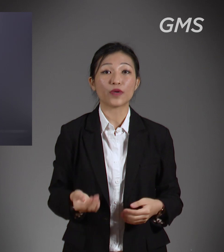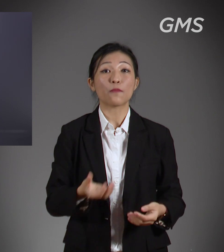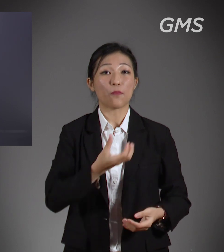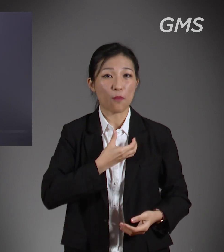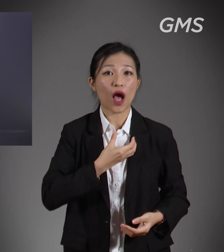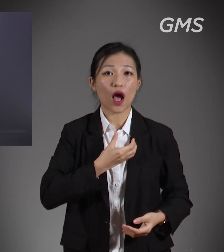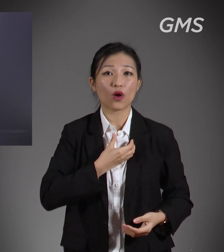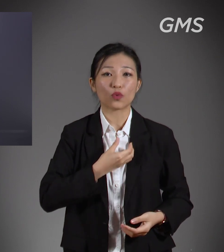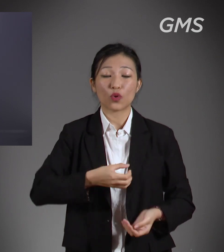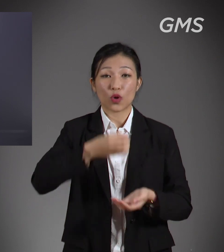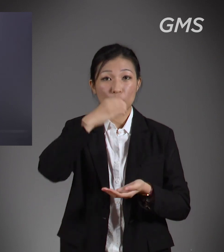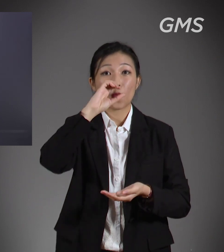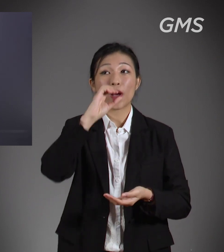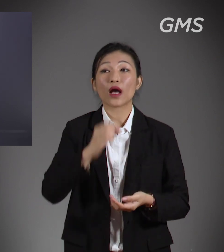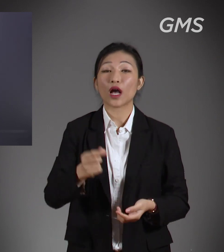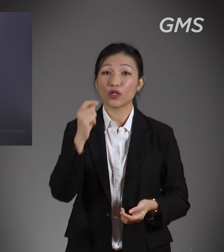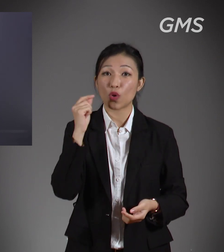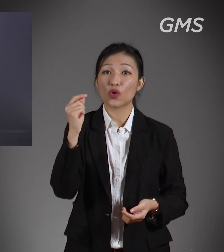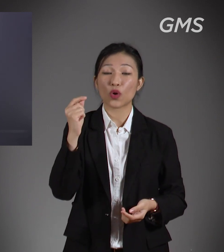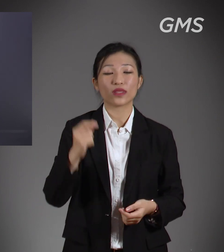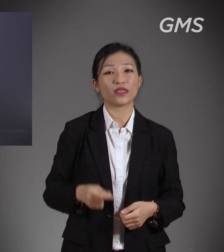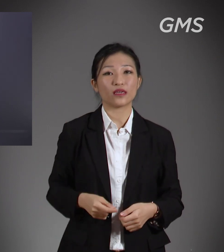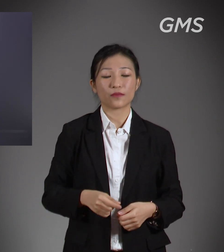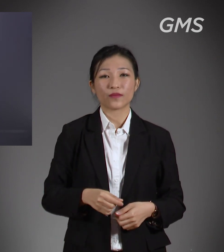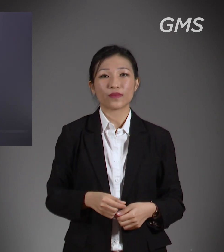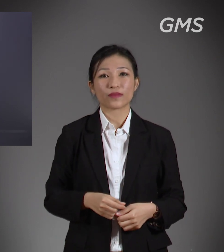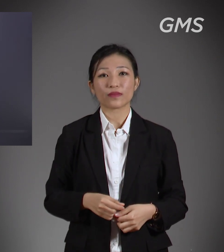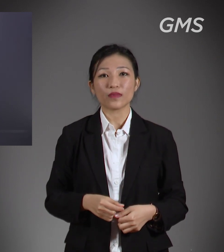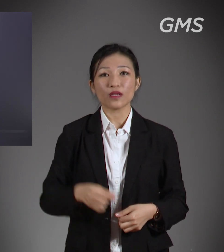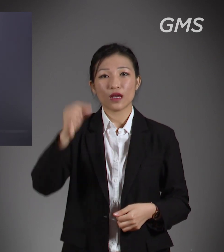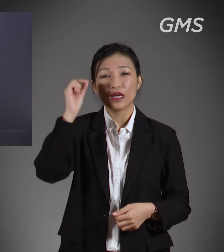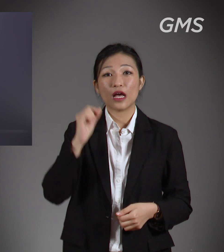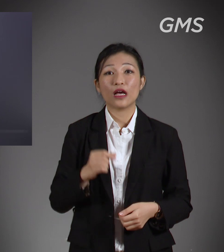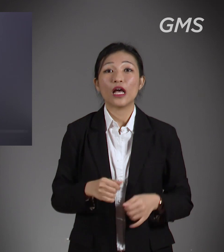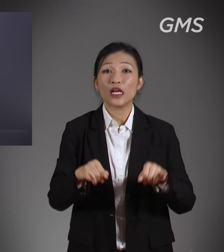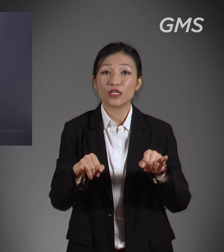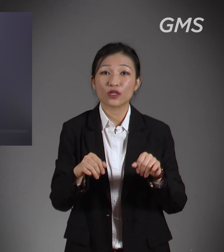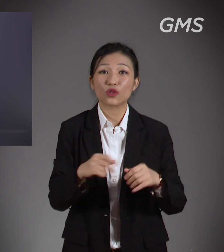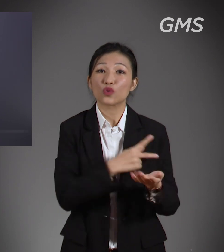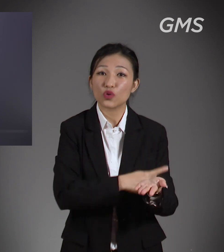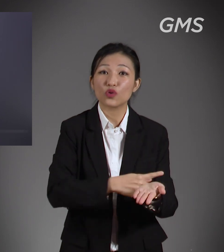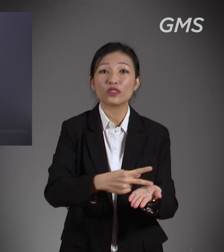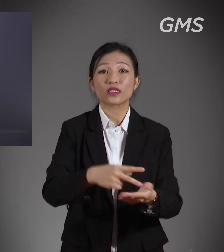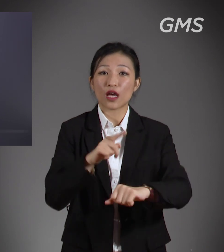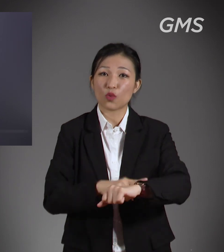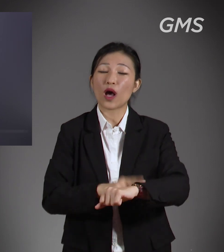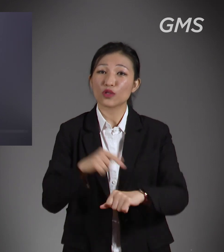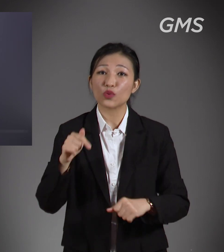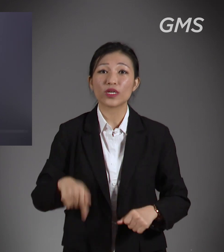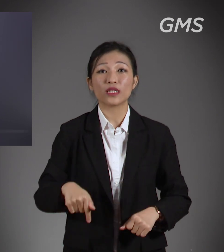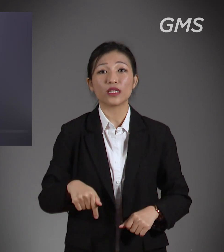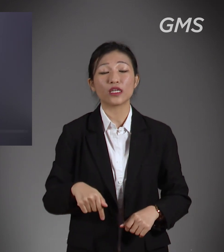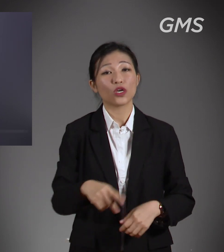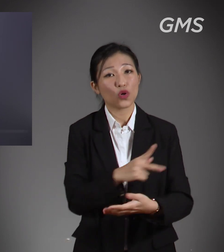bagi gereja-Mu Tuhan untuk melakukannya. Karena itu hamba minta Tuhan, Kau kuduskan waktu ini Tuhan.